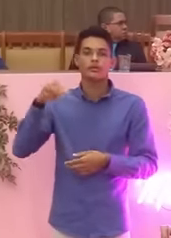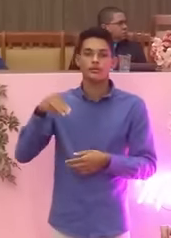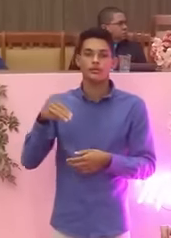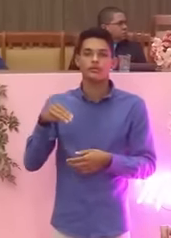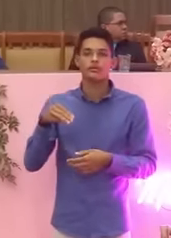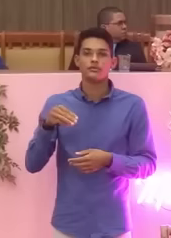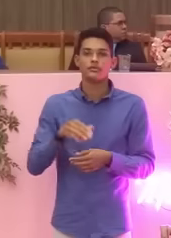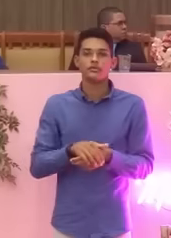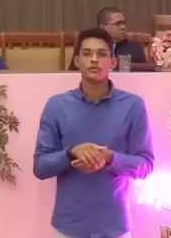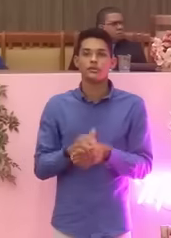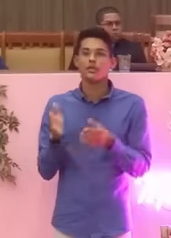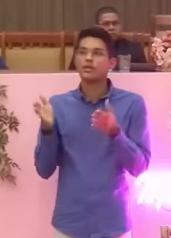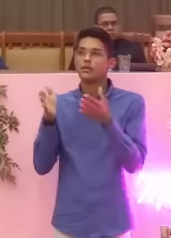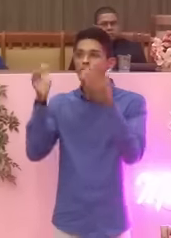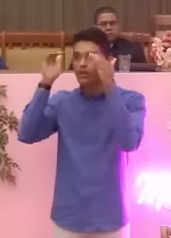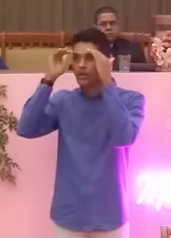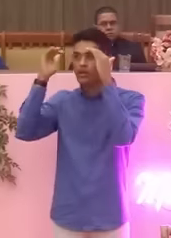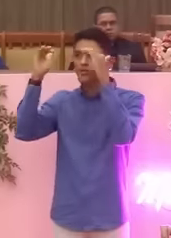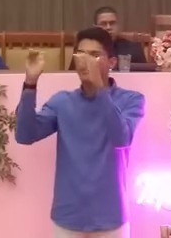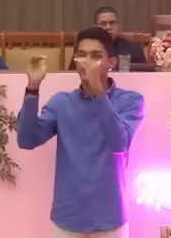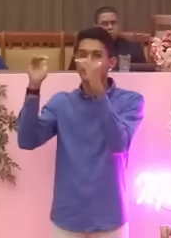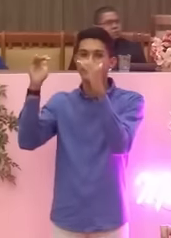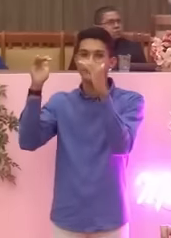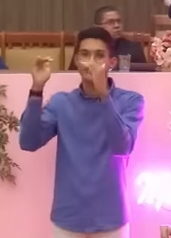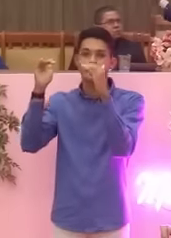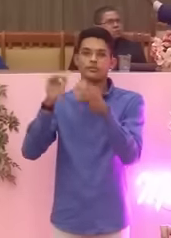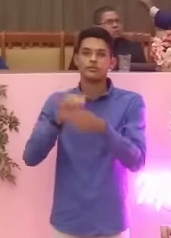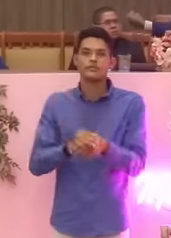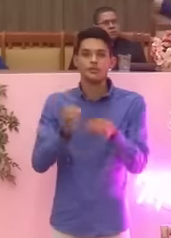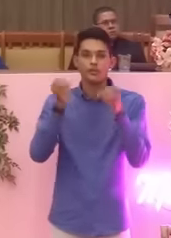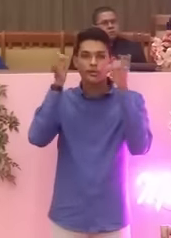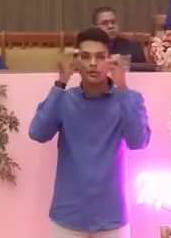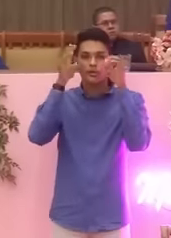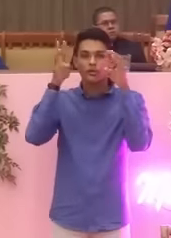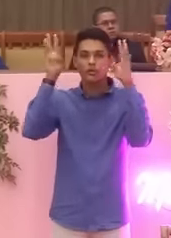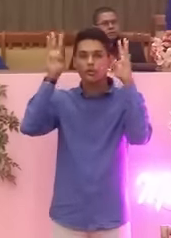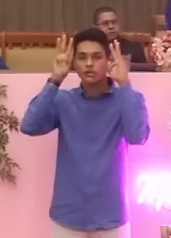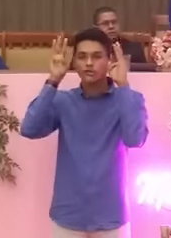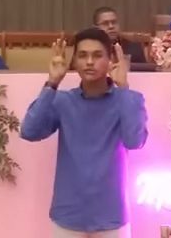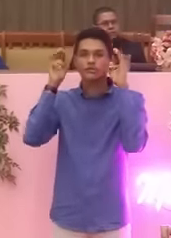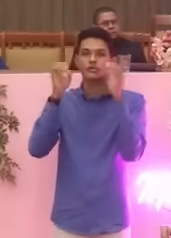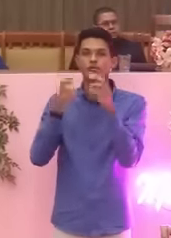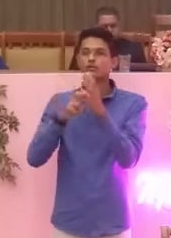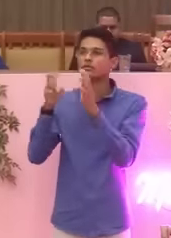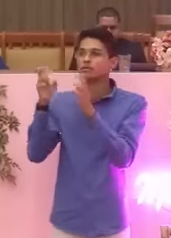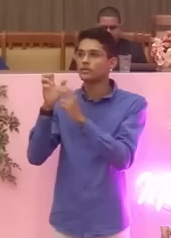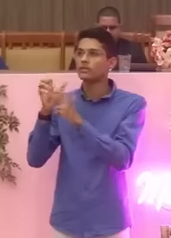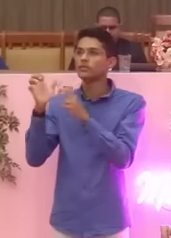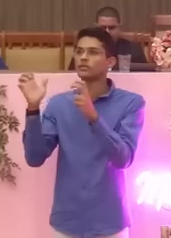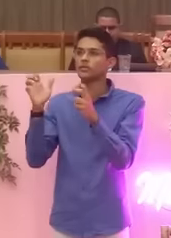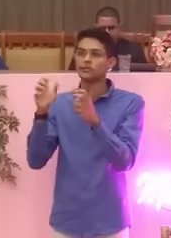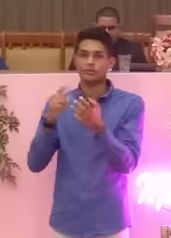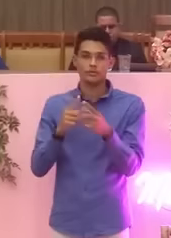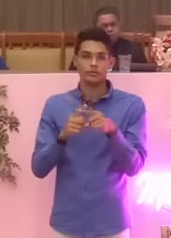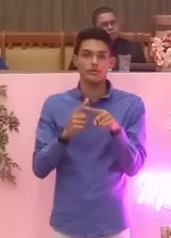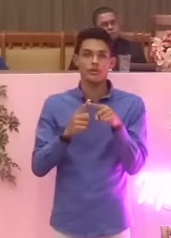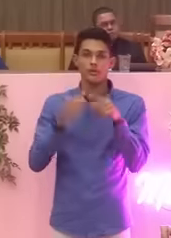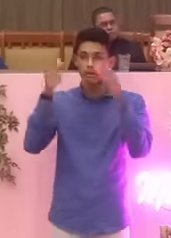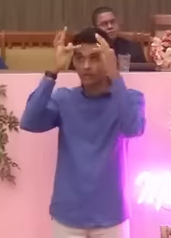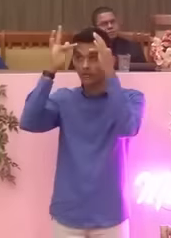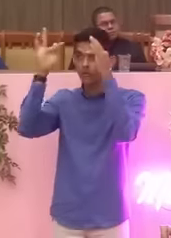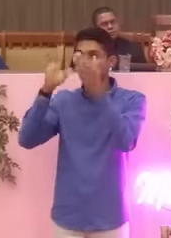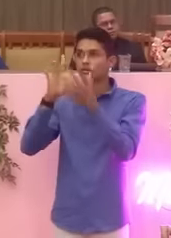profeta aí eu falo por revelações enigmas sonhos Moisés não como ele é fiel ele é meu eu amo ele eu cuido